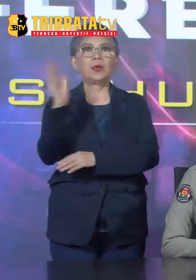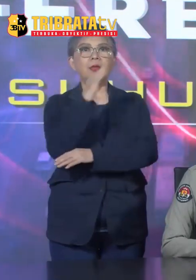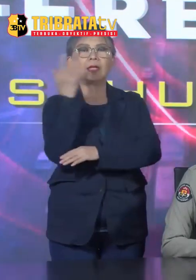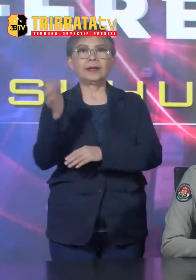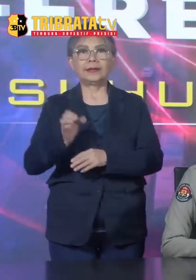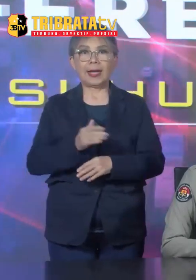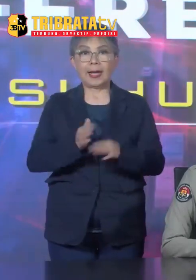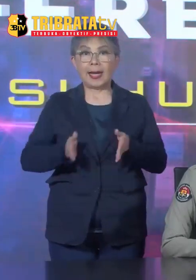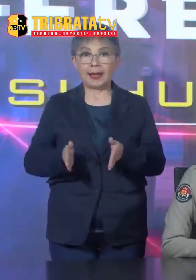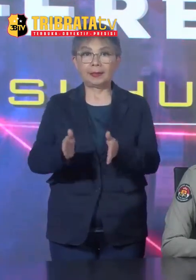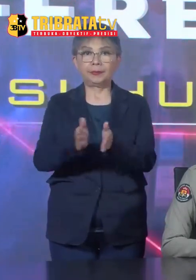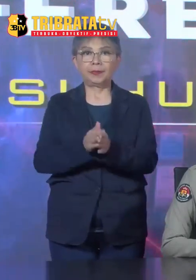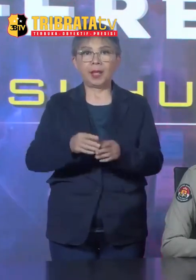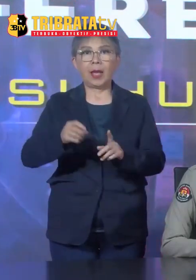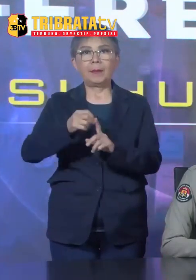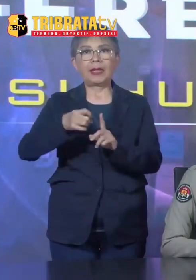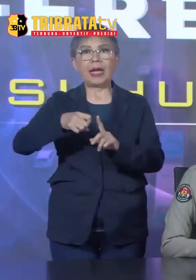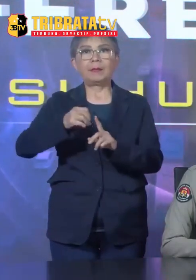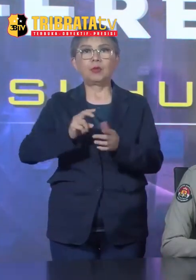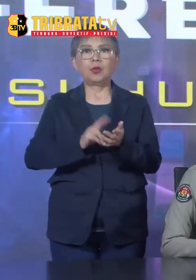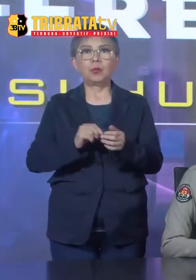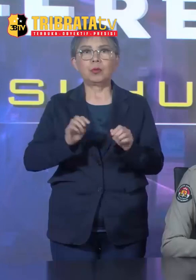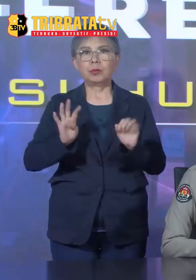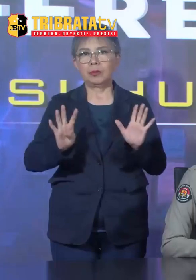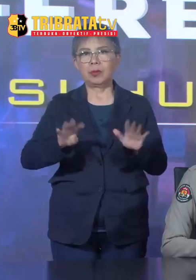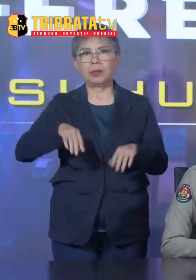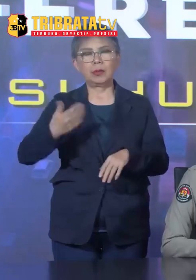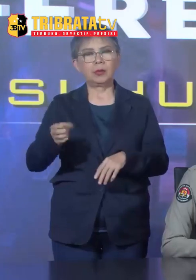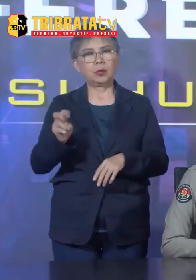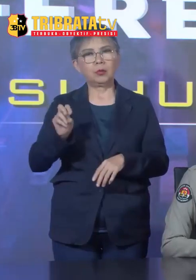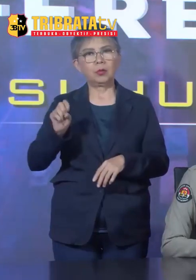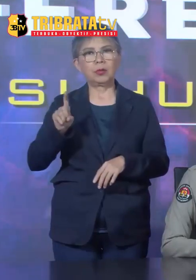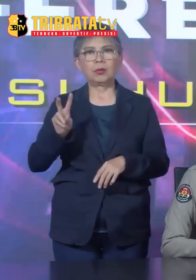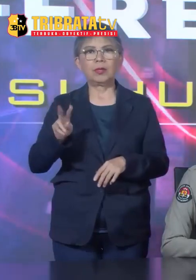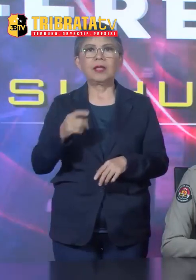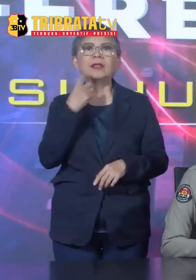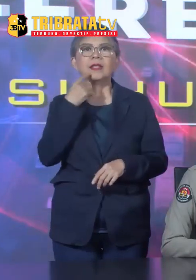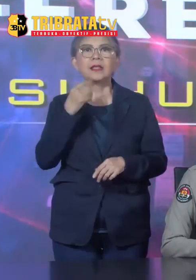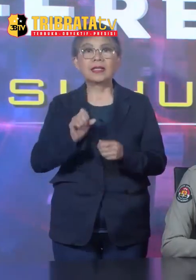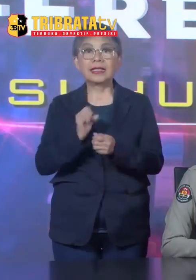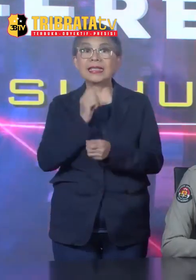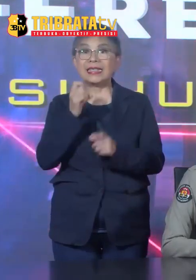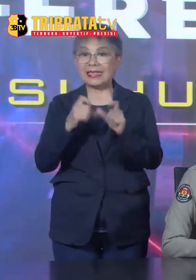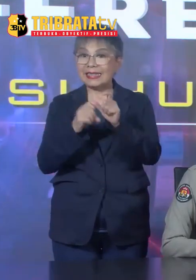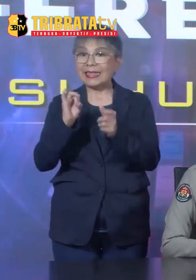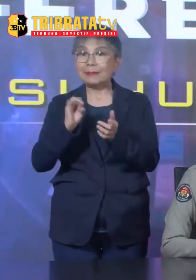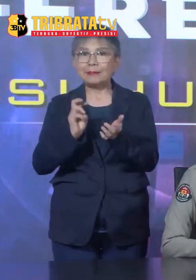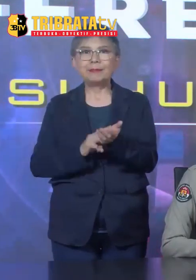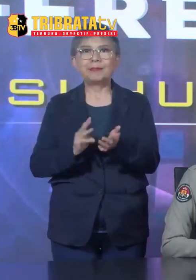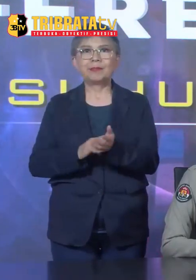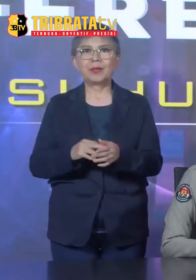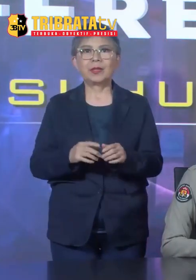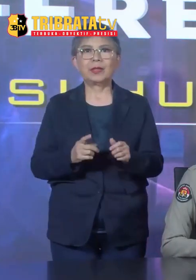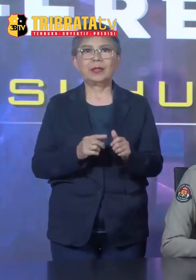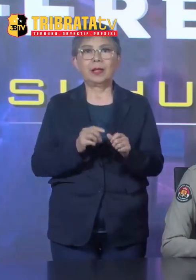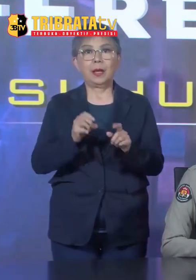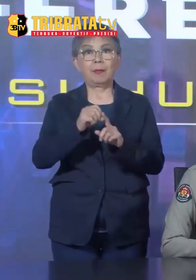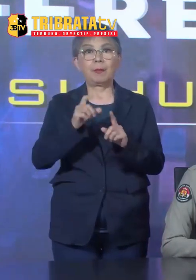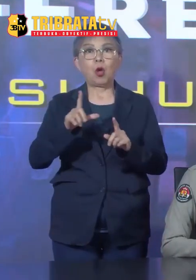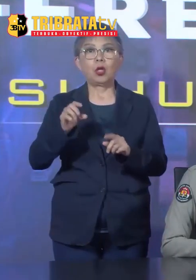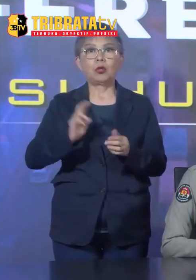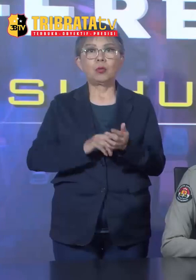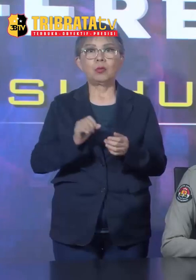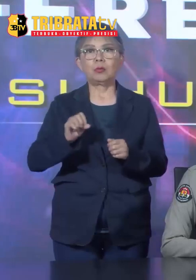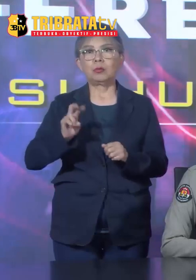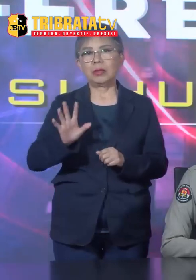jalan Perkap nomor 9 tahun 2012 tentang Surat Izin Mengemudi perpol nomor 5